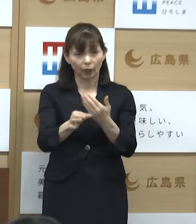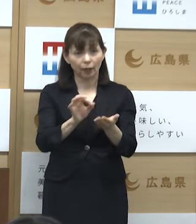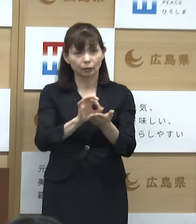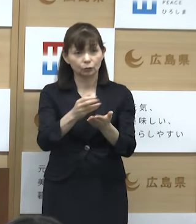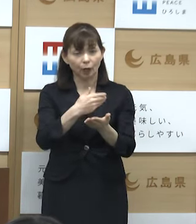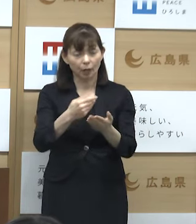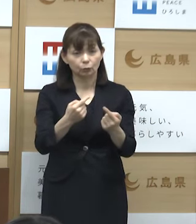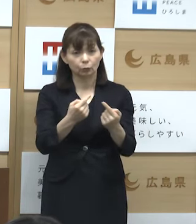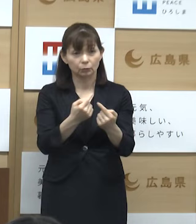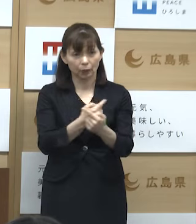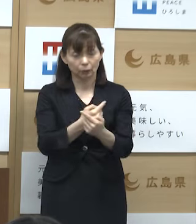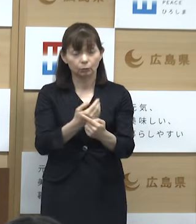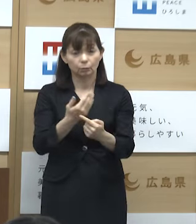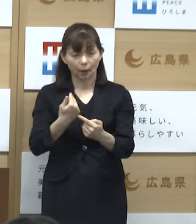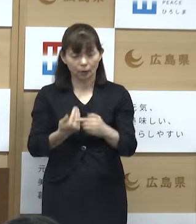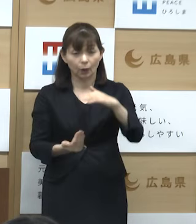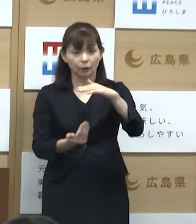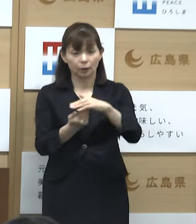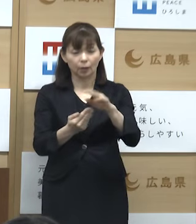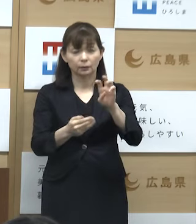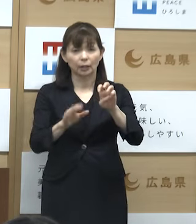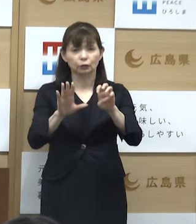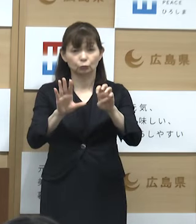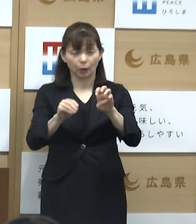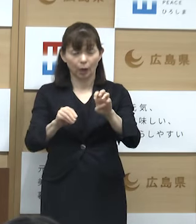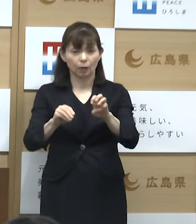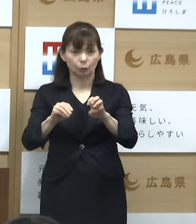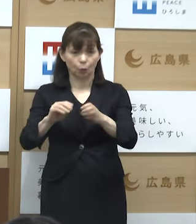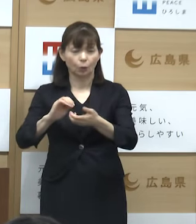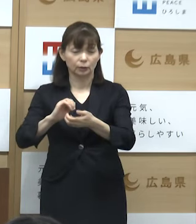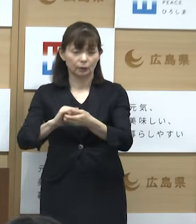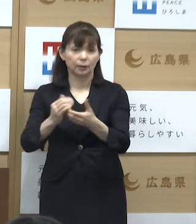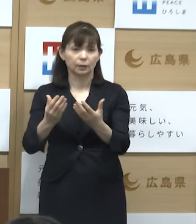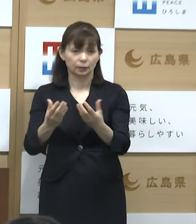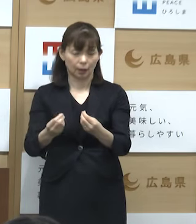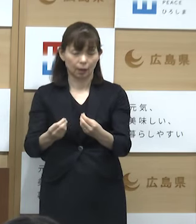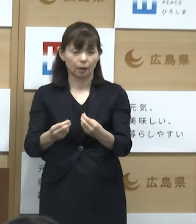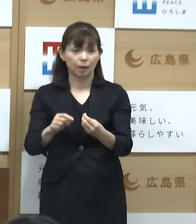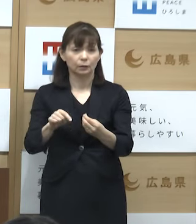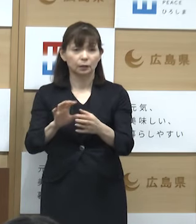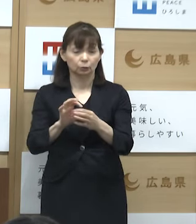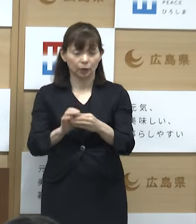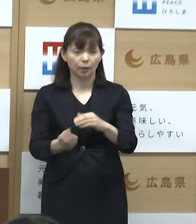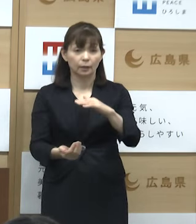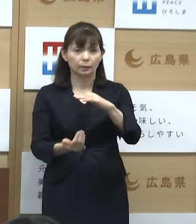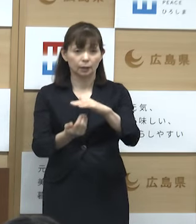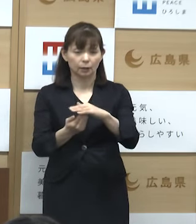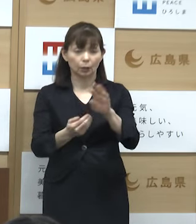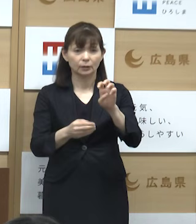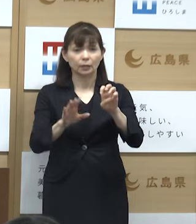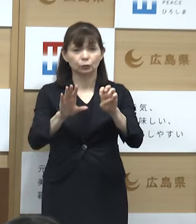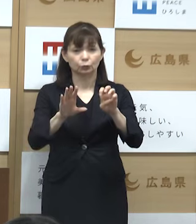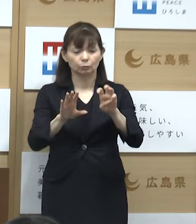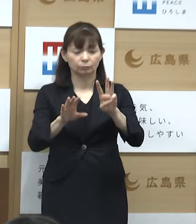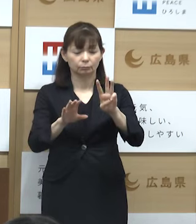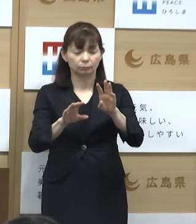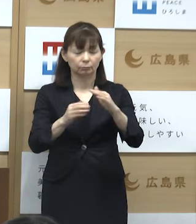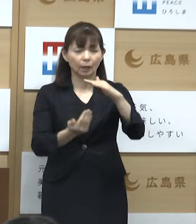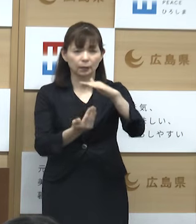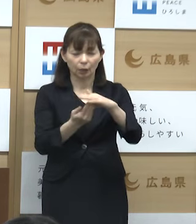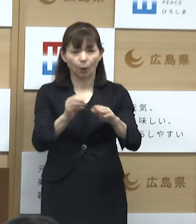ていた上限額でありますので、そこまでを上限とするという形になっています。それ